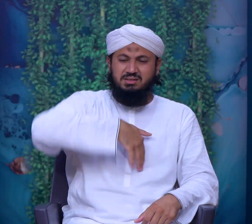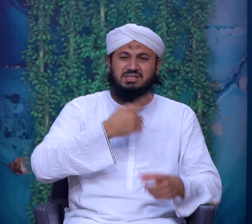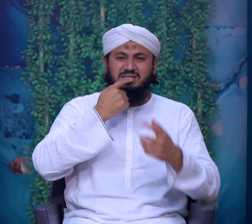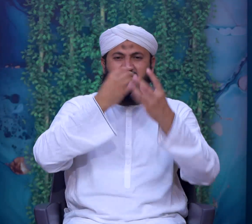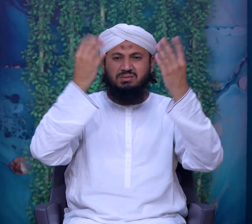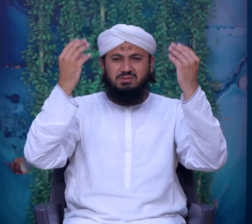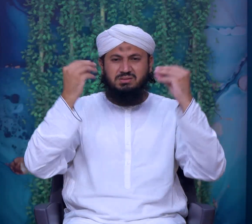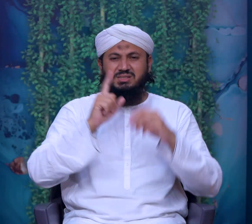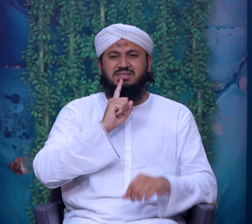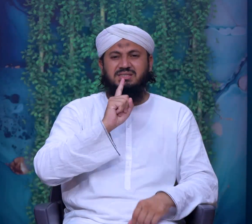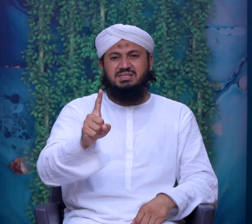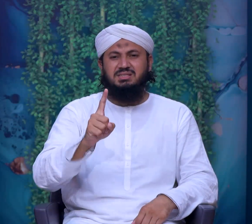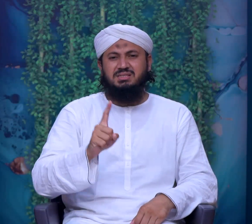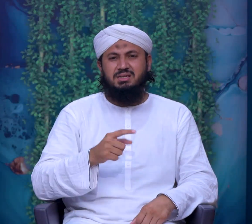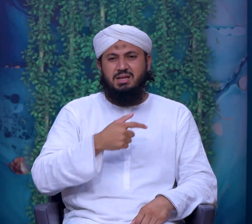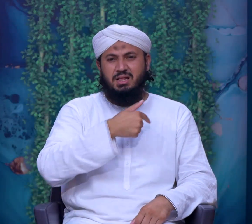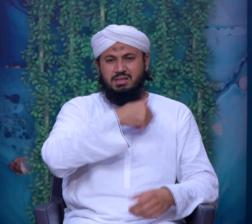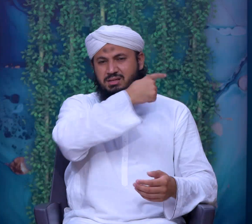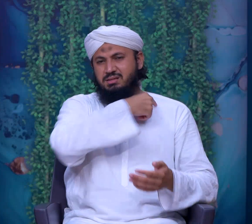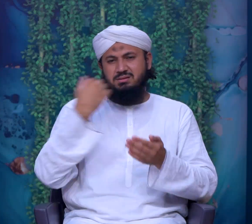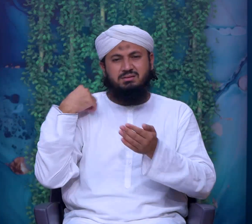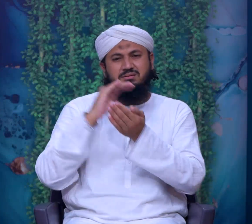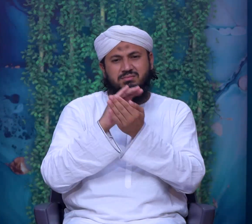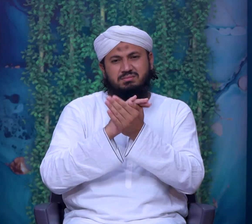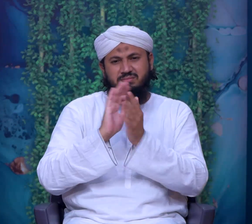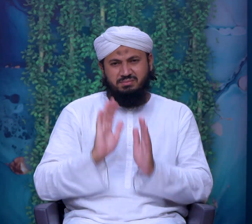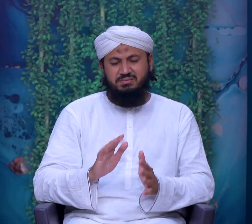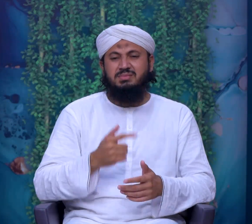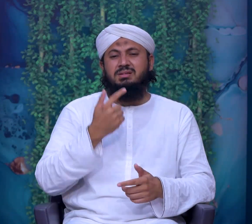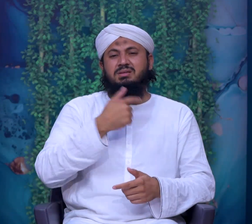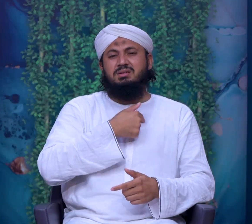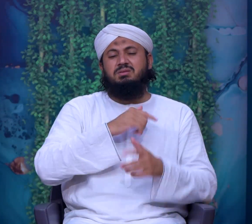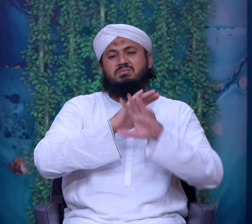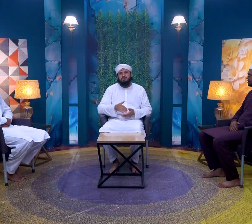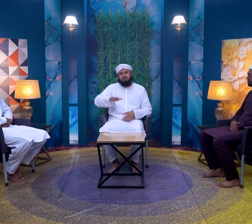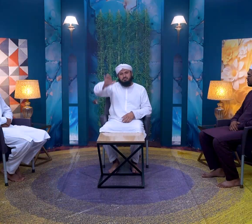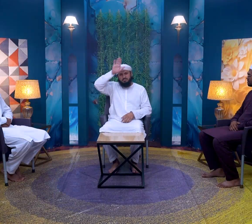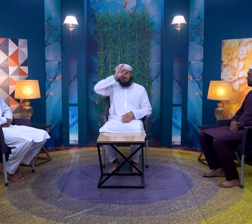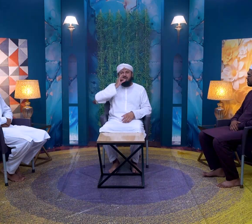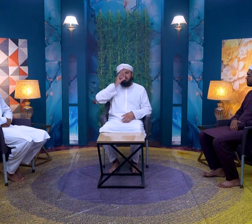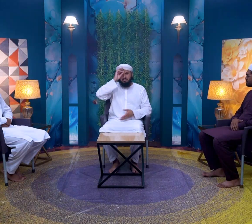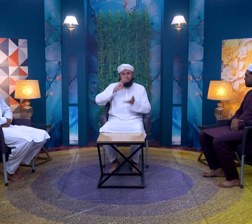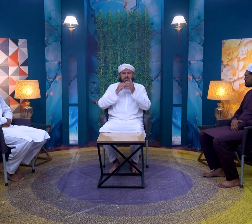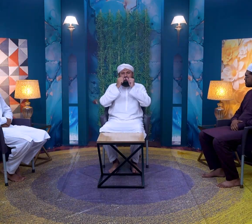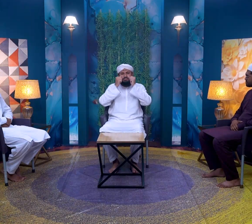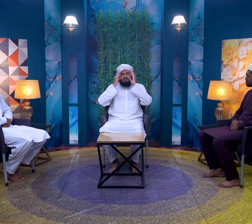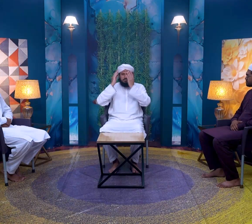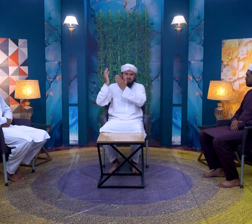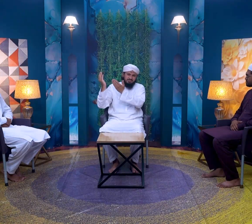علیہ الصلوۃ والسلام کی بشریت کا انکار ہرگز نہیں کیا جا سکتا۔ اعلیٰ حضرت امام احمد رضا خان رحمۃ اللہ علیہ فرماتے ہیں پیارے